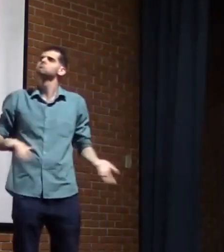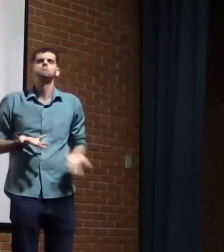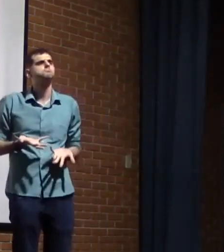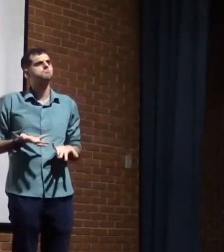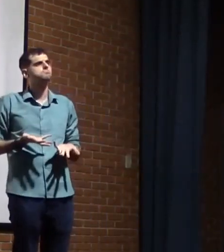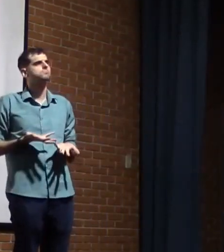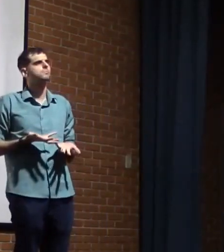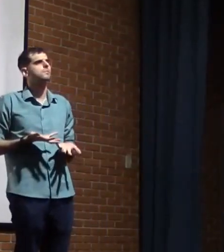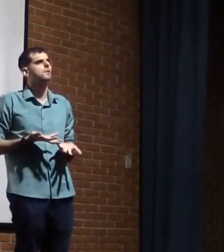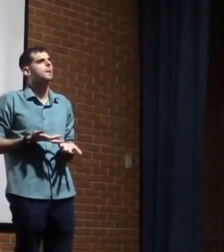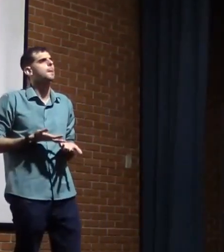Então, assim, né?